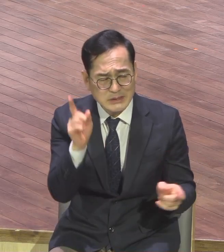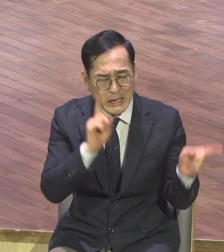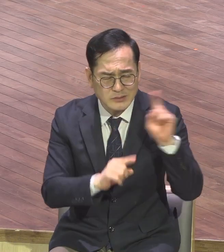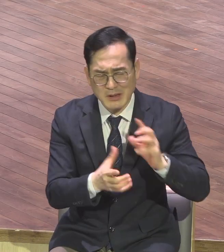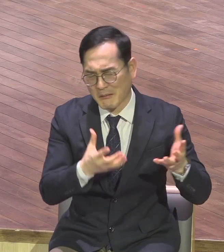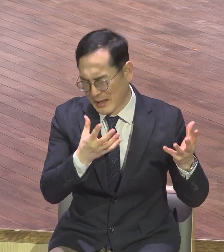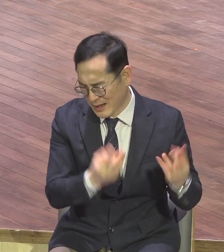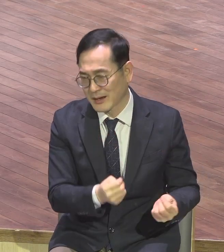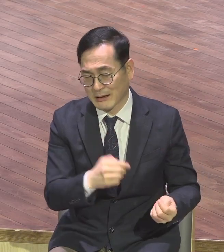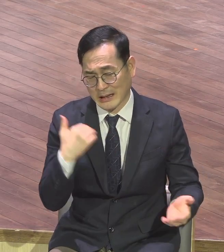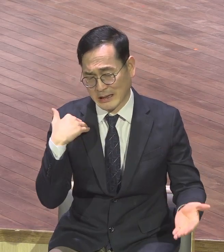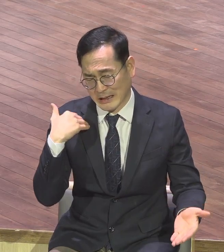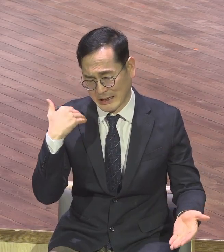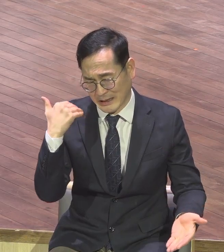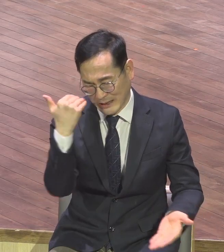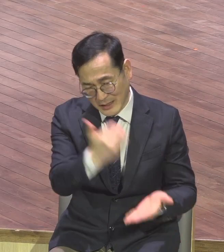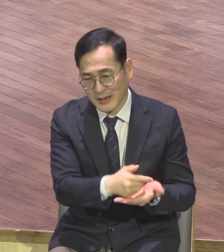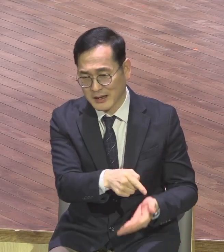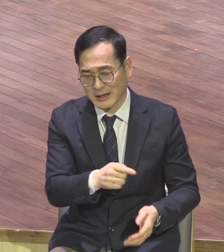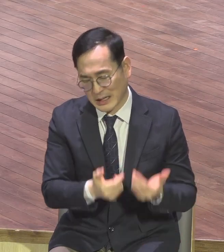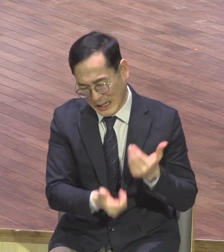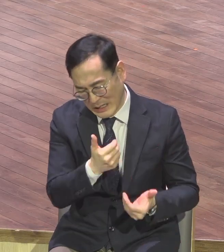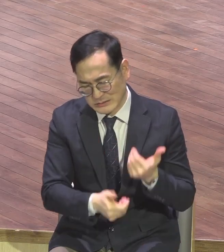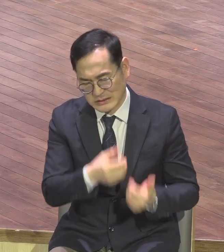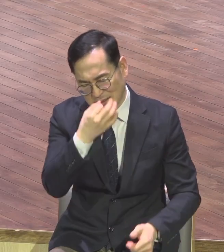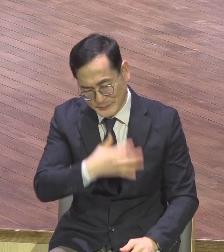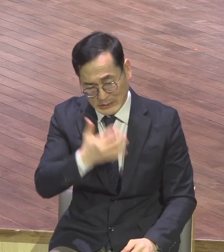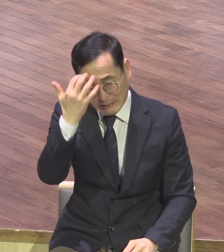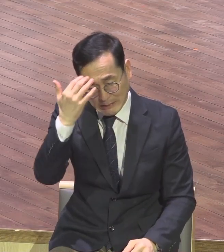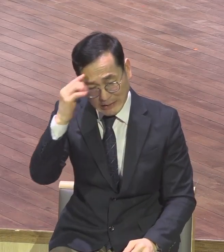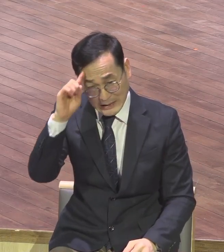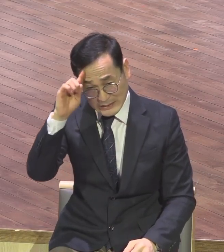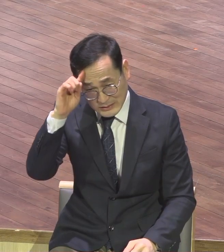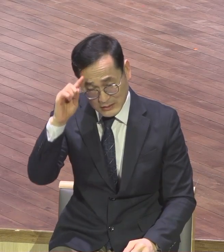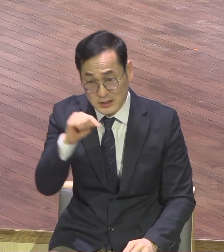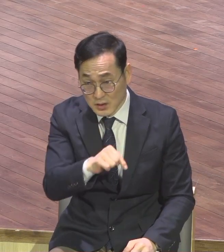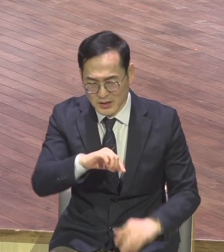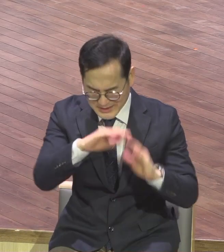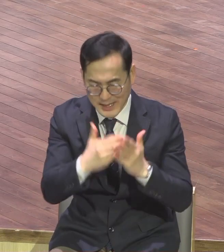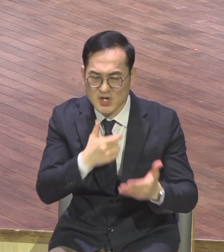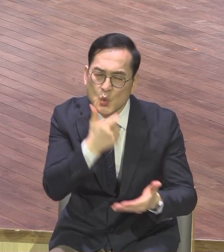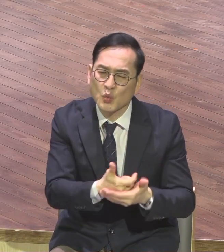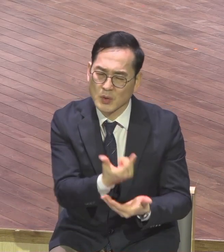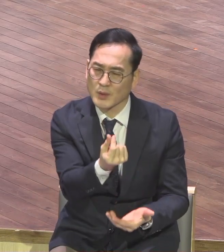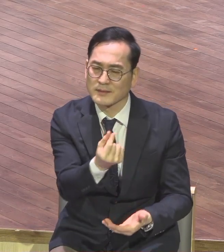많아요? 뭔 그렇게 갈등이 많아요? 다 속은 거라니까.